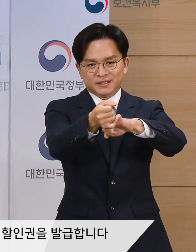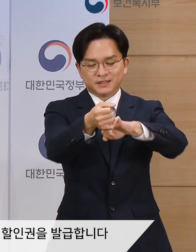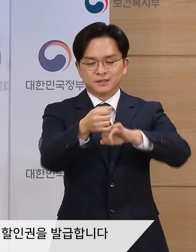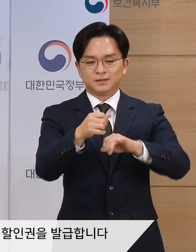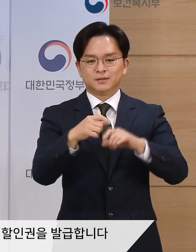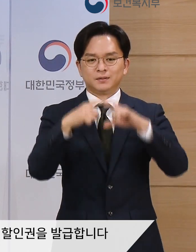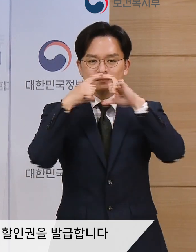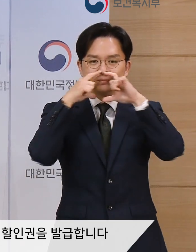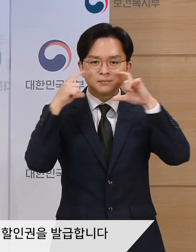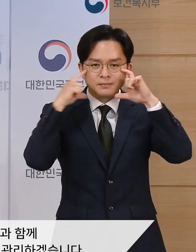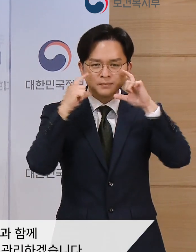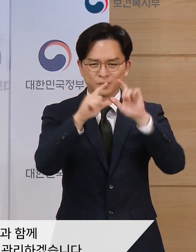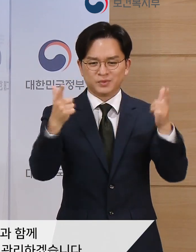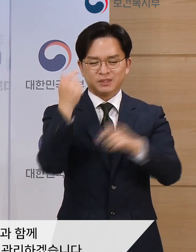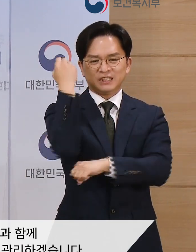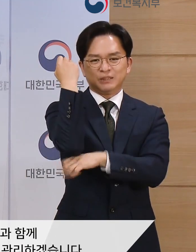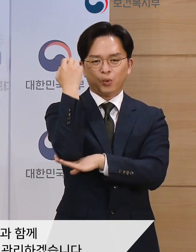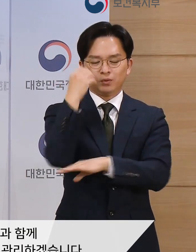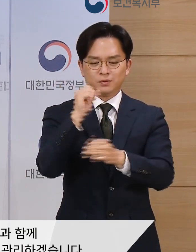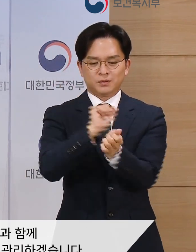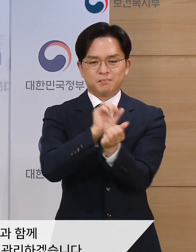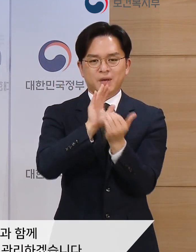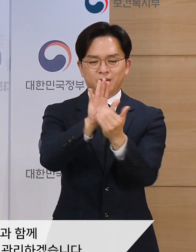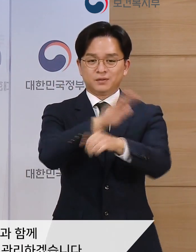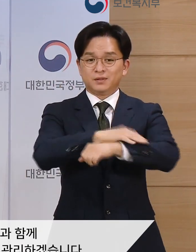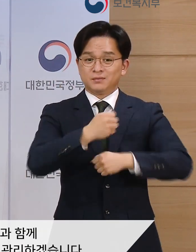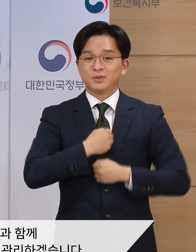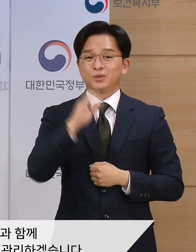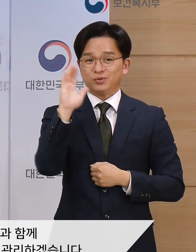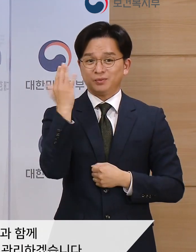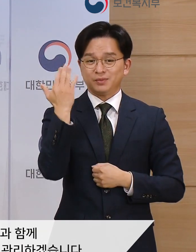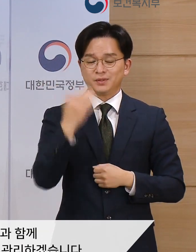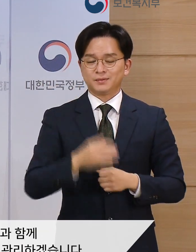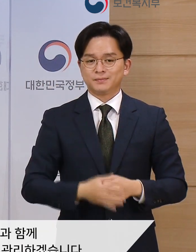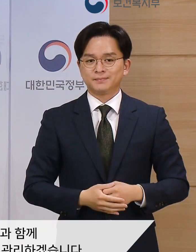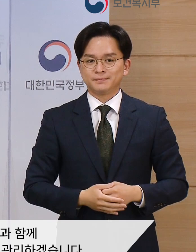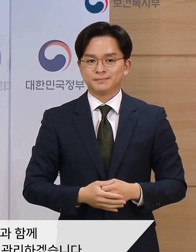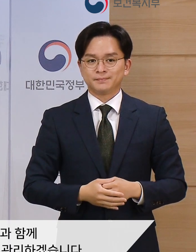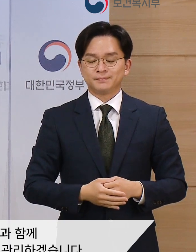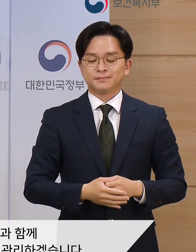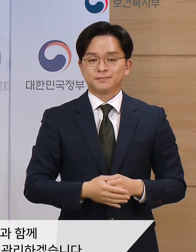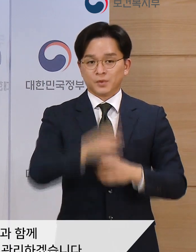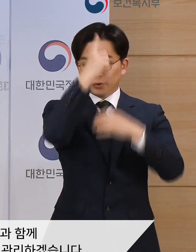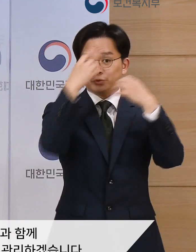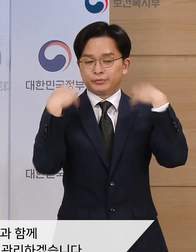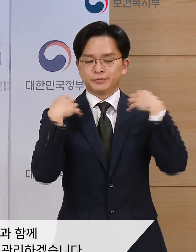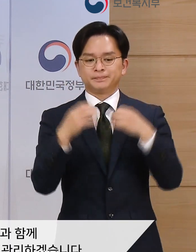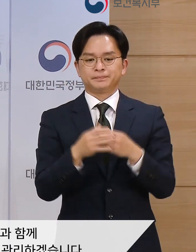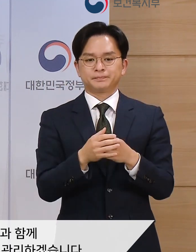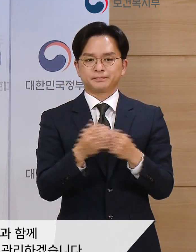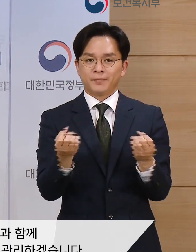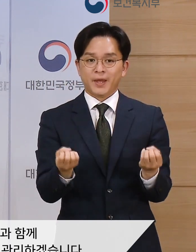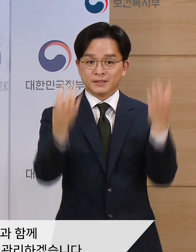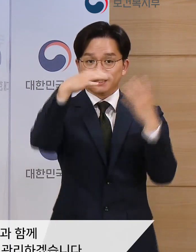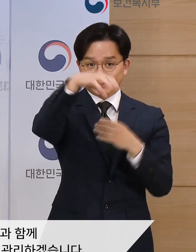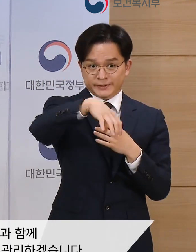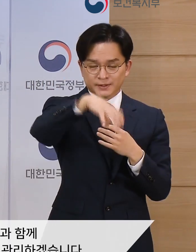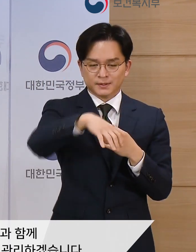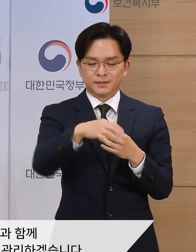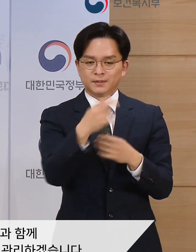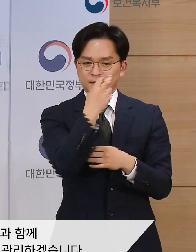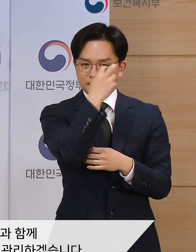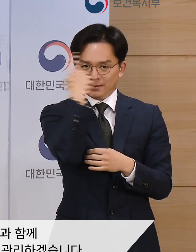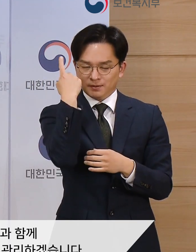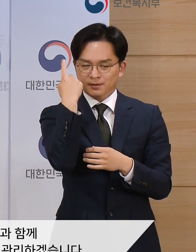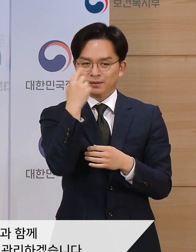발급합니다. 정부는 방역 물품 지원, 공연장 방역 지킴이 등 인력 지원과